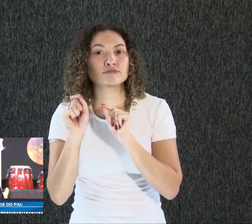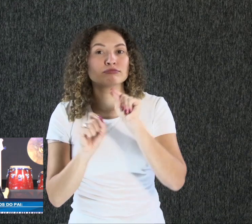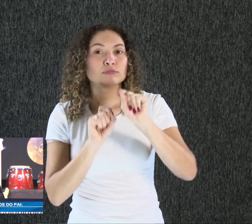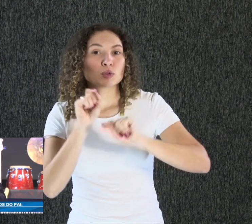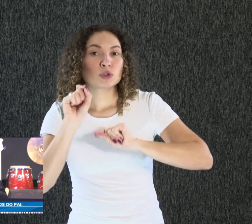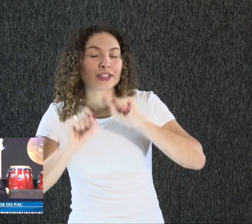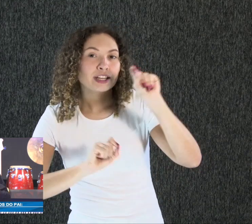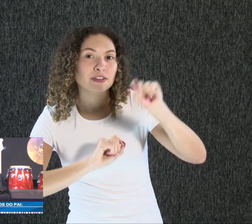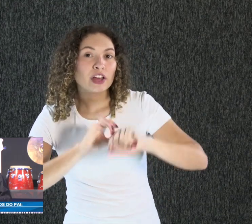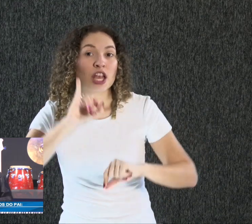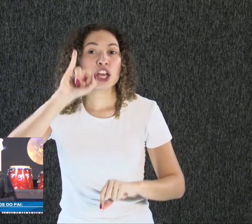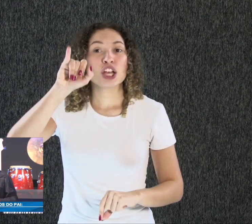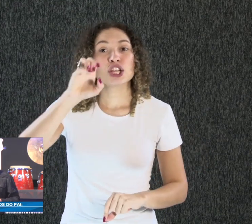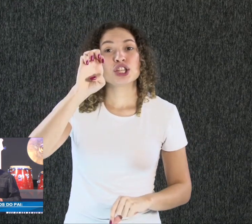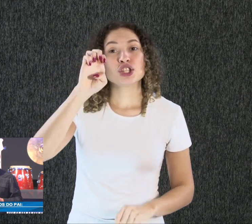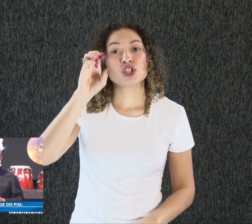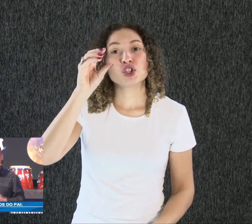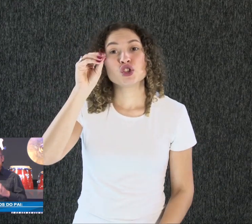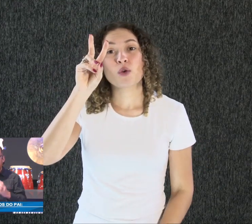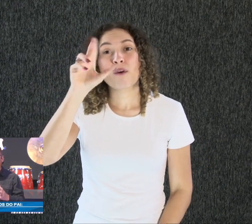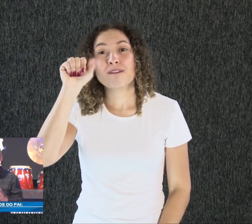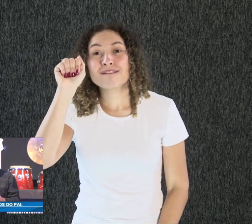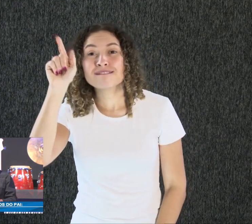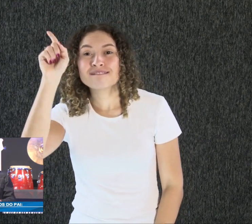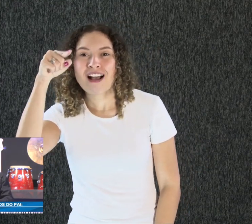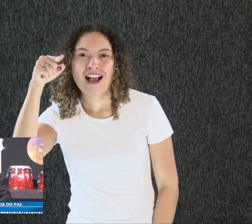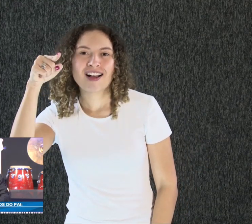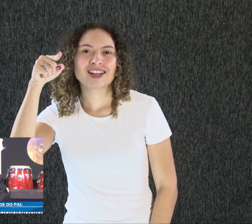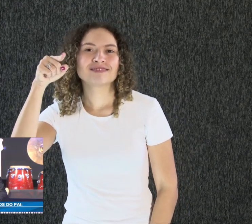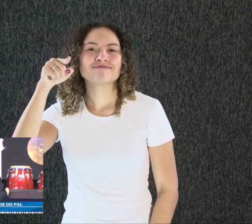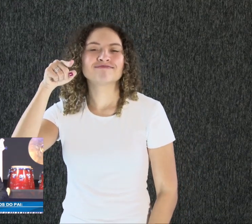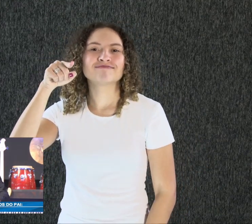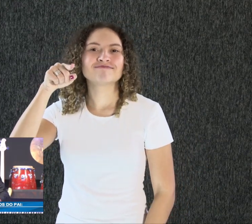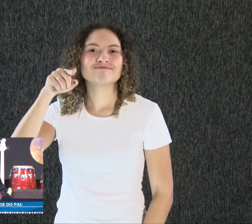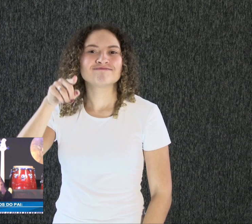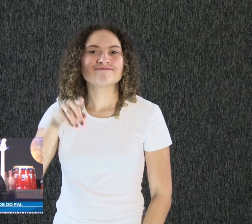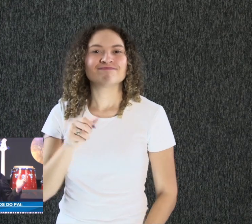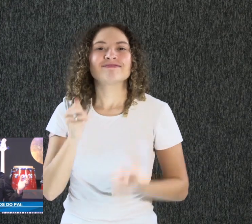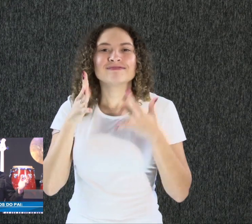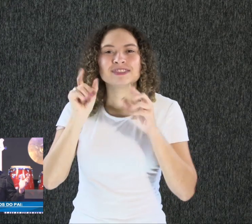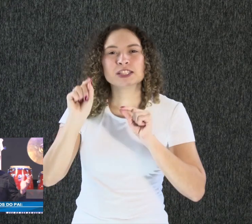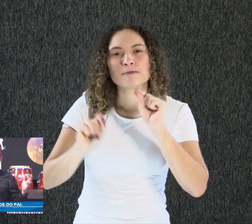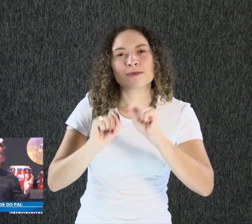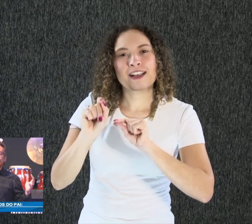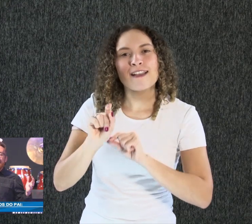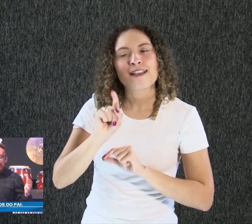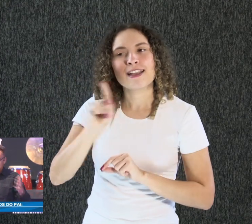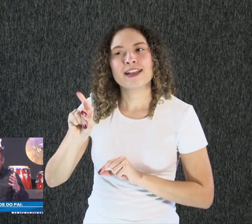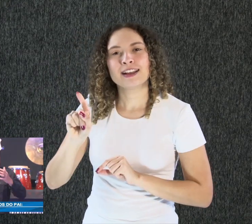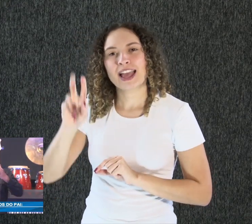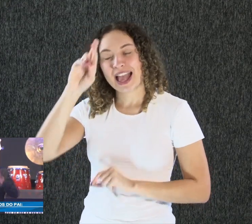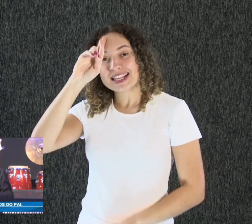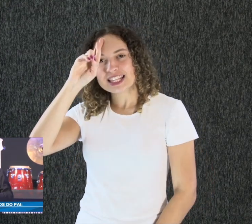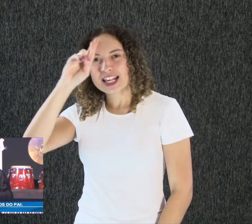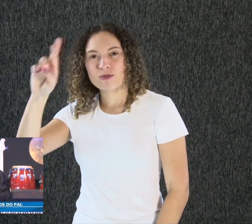Ele menciona Javé, é Jeová, Ele é o dono, Ele é o Senhor,